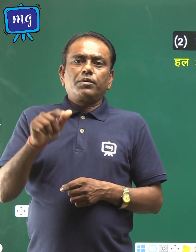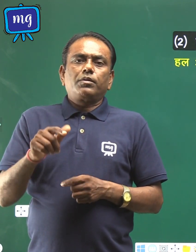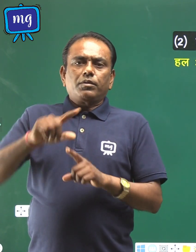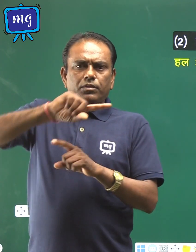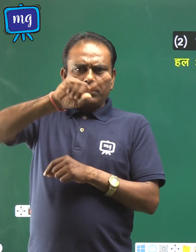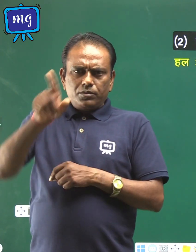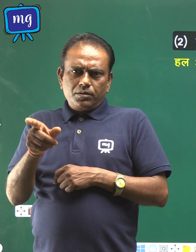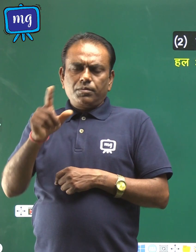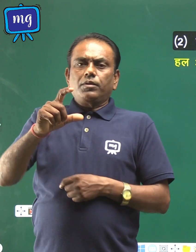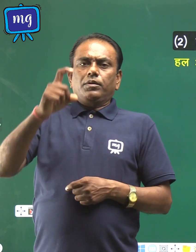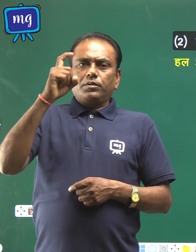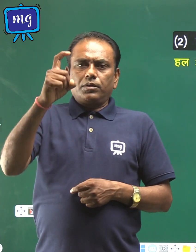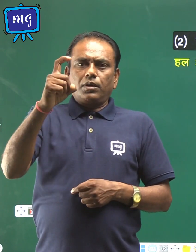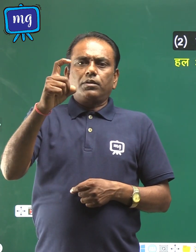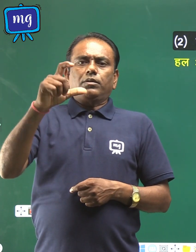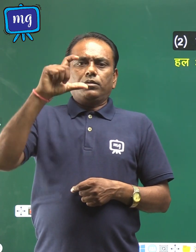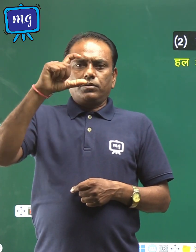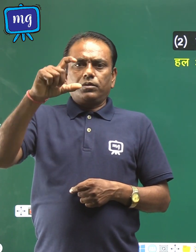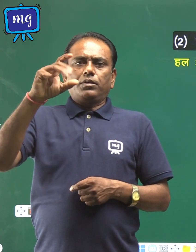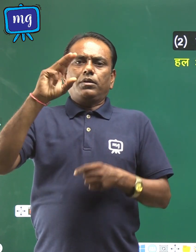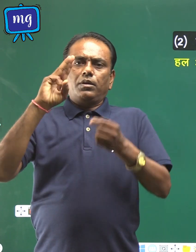काटा गया वो 7 सेंटीमीटर है।